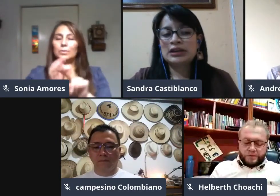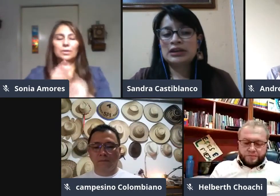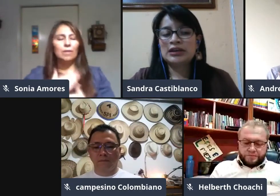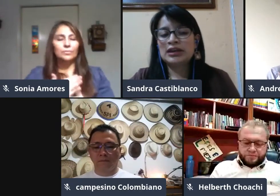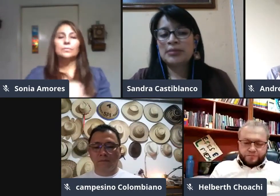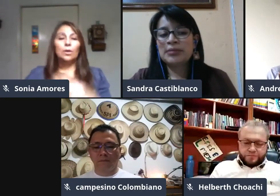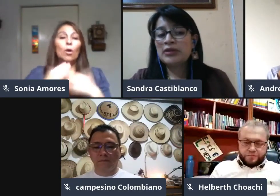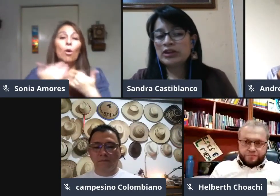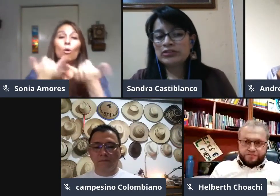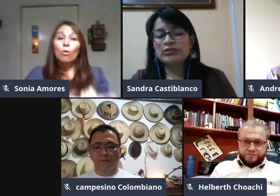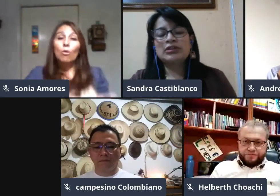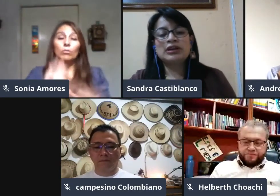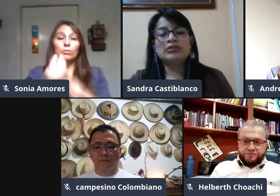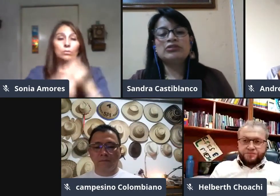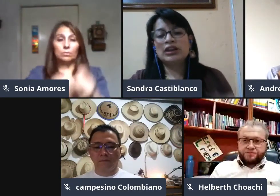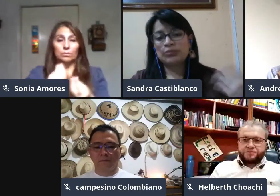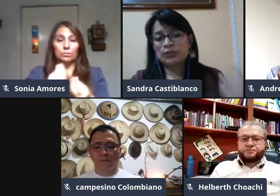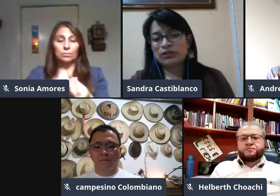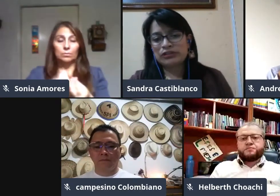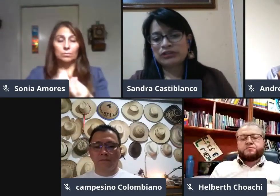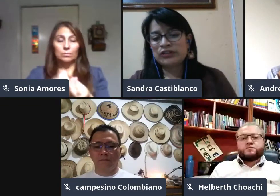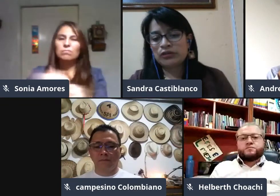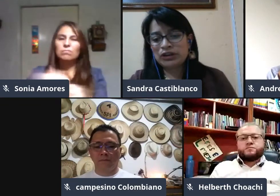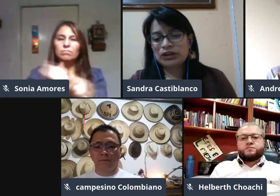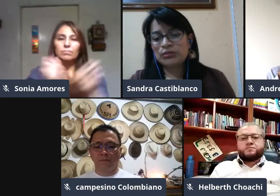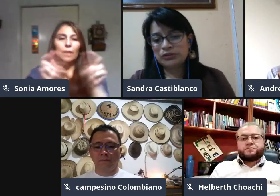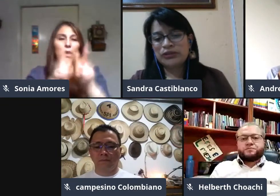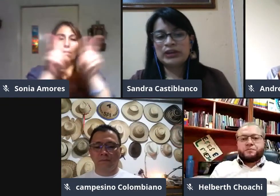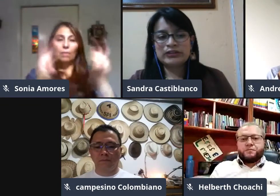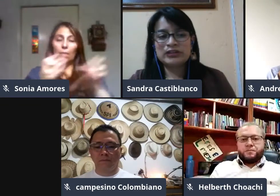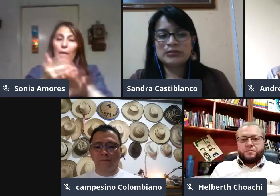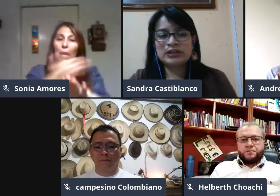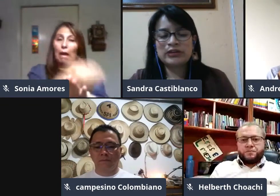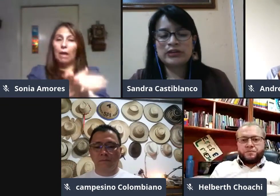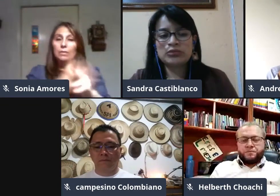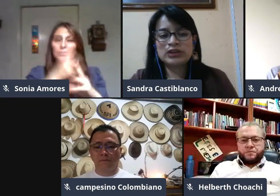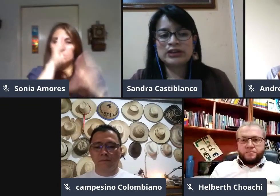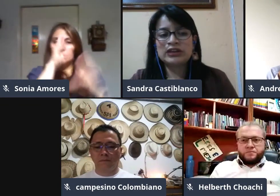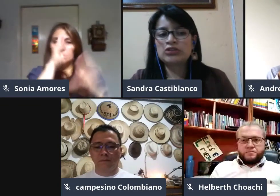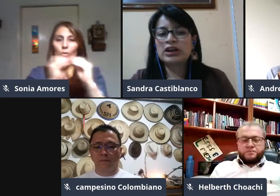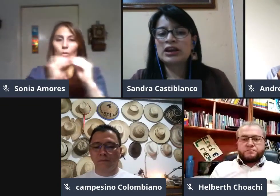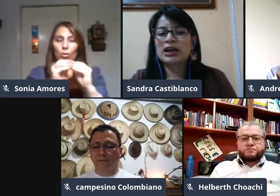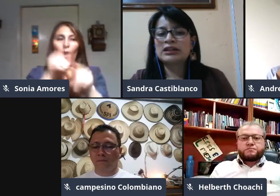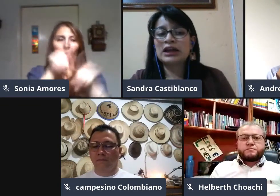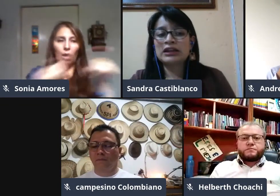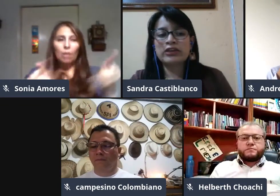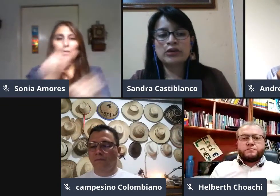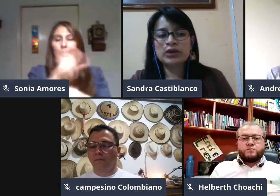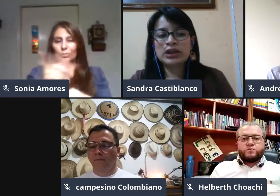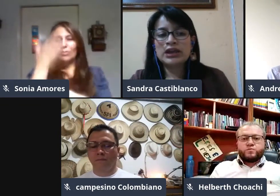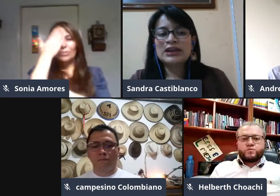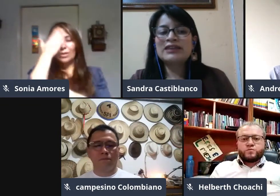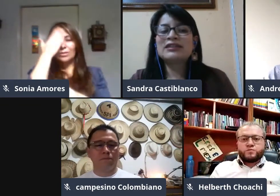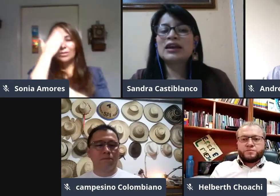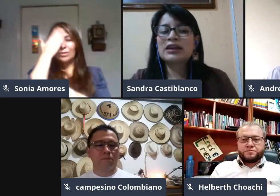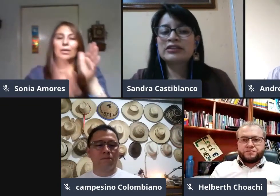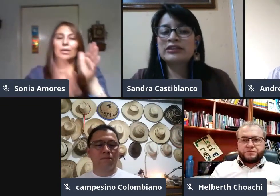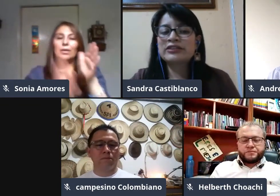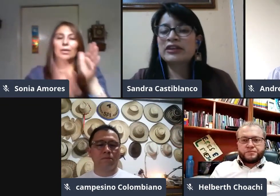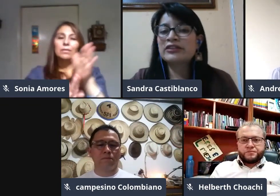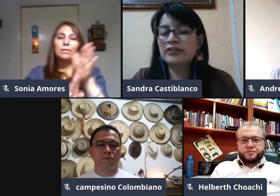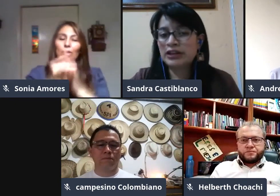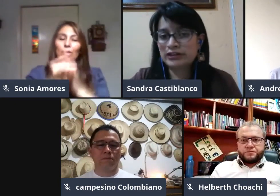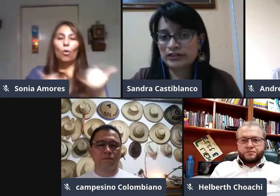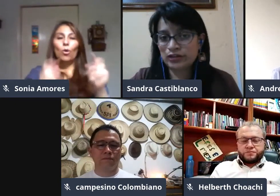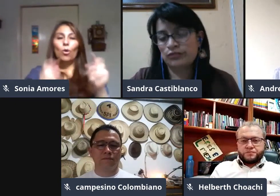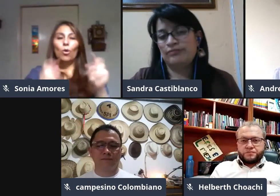tema ya previsto, a los que las personas que se están conectando pues saben que este tema es el que vamos a desarrollar en la tarde de hoy, y es la